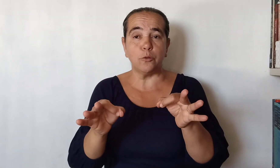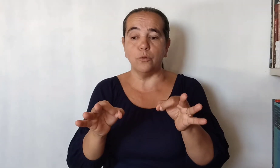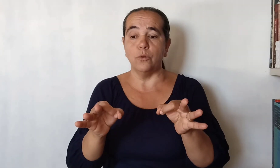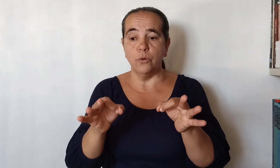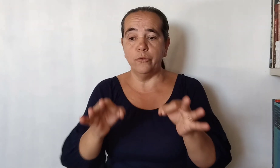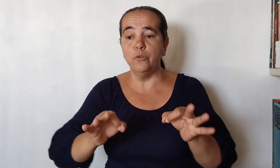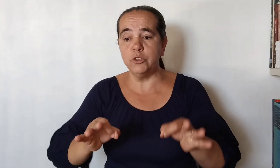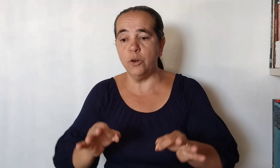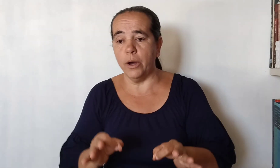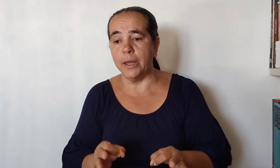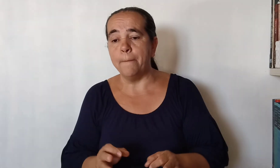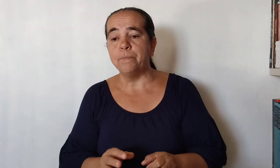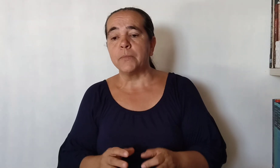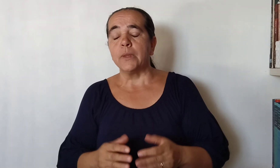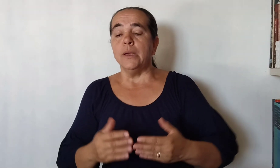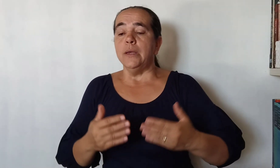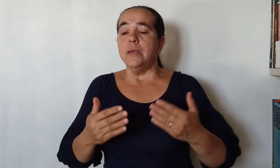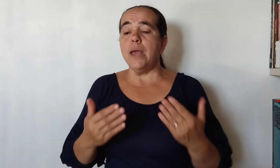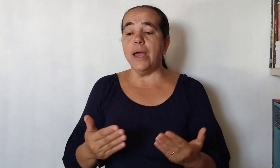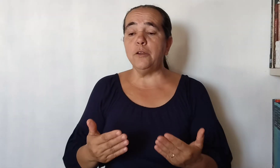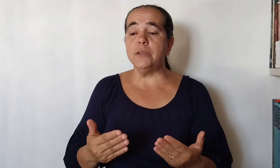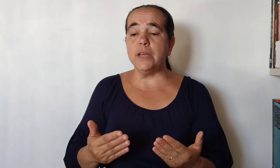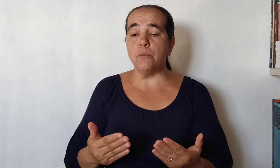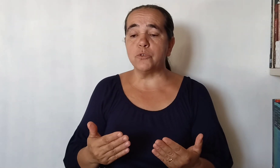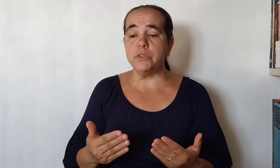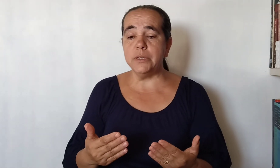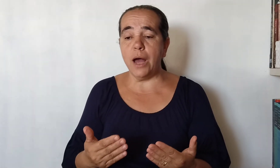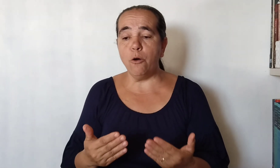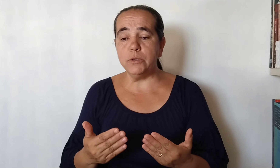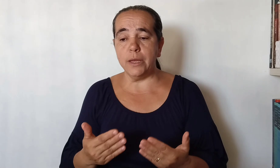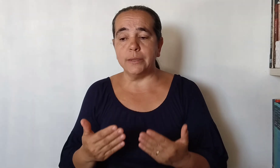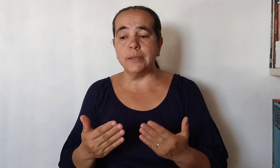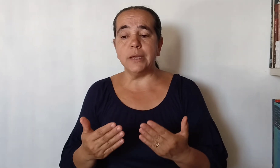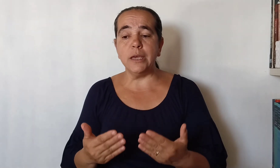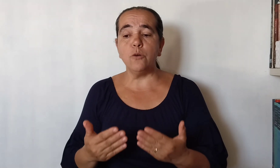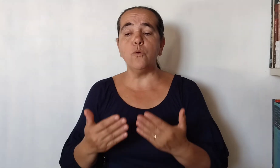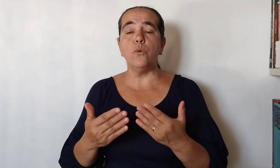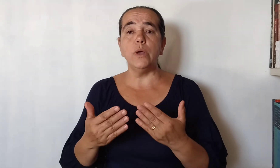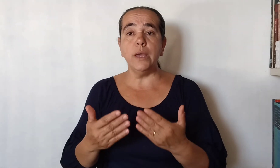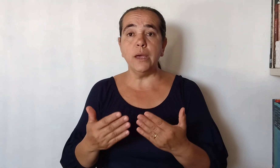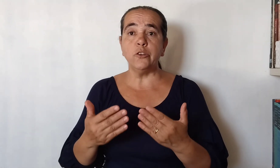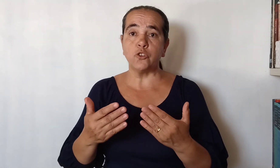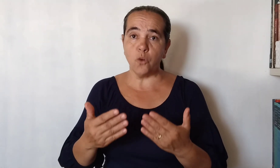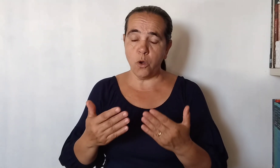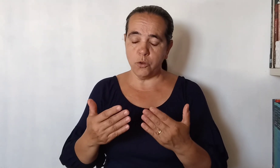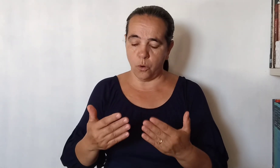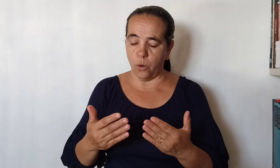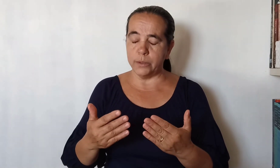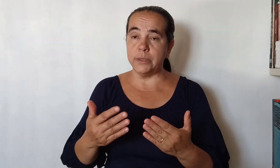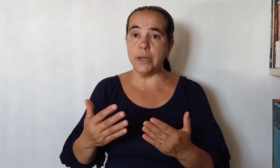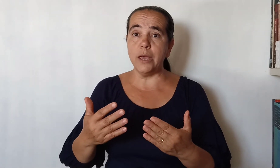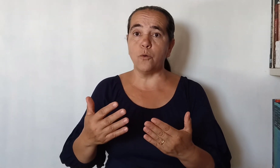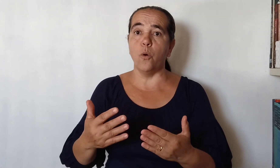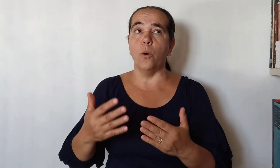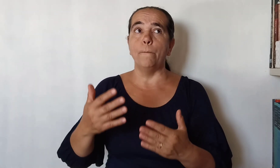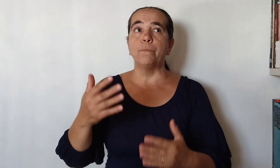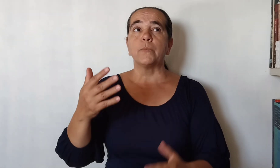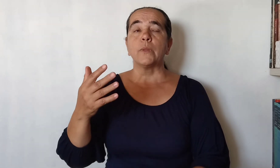certo. Funciona. E aí nós temos o sinal de trigo e joio. Trigo.